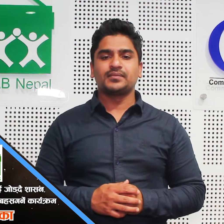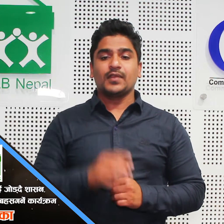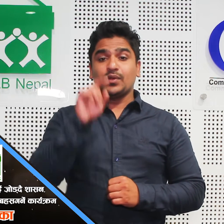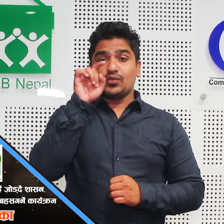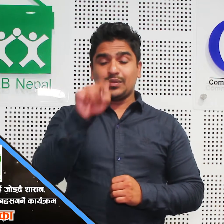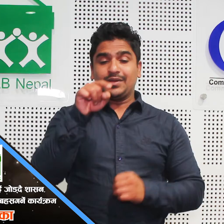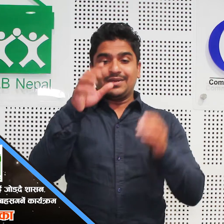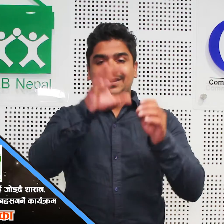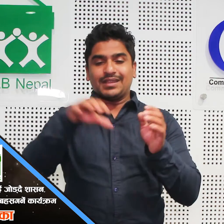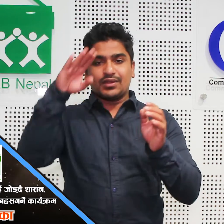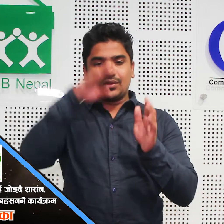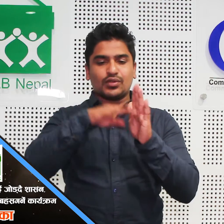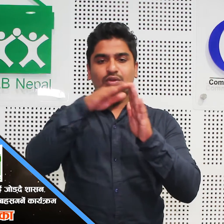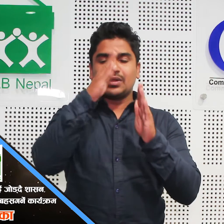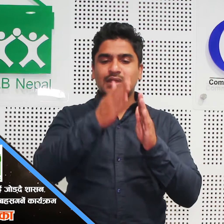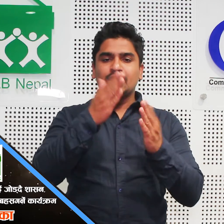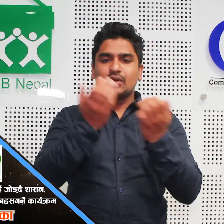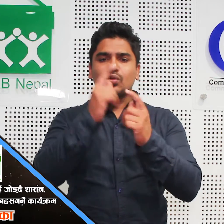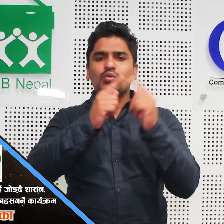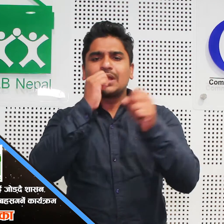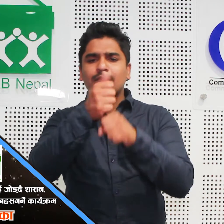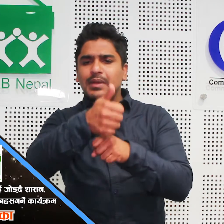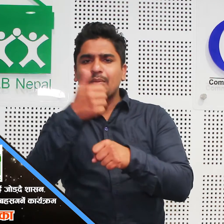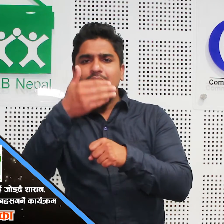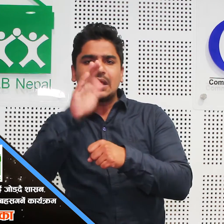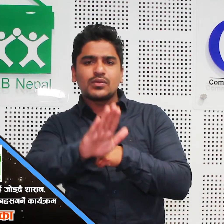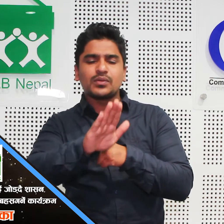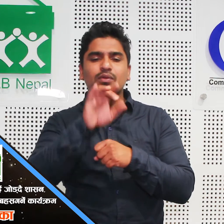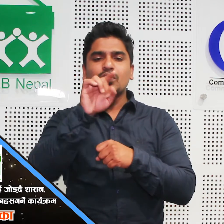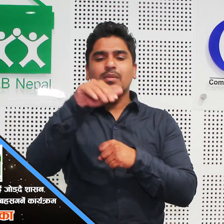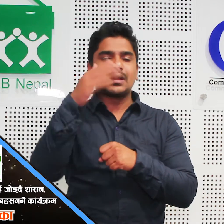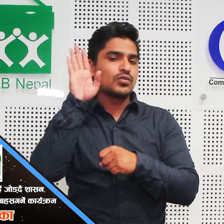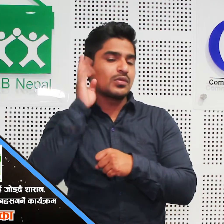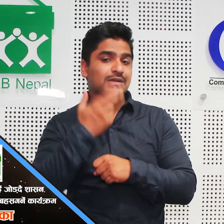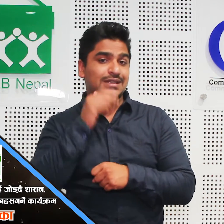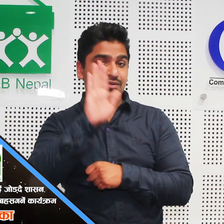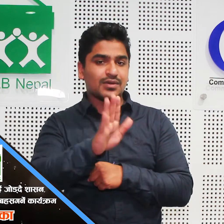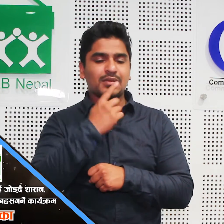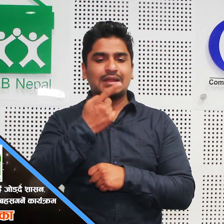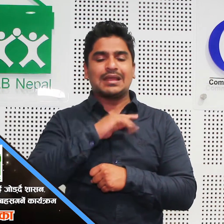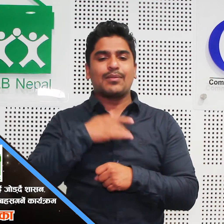तपाईँको स्थानीय तहले गरेको कुन काम तपाईँलाई राम्रो लागेको छ, तपाईँलाई सुनाउन मन छ भने हाम्रो फोन नम्बर